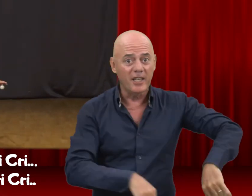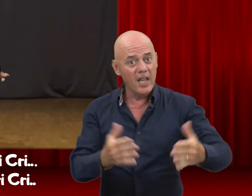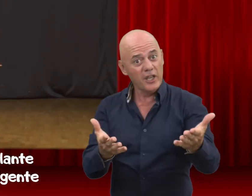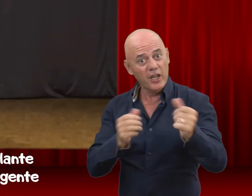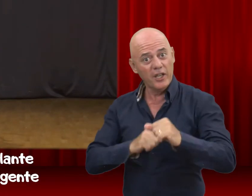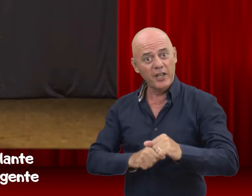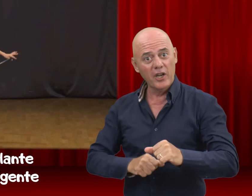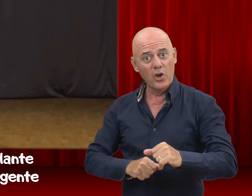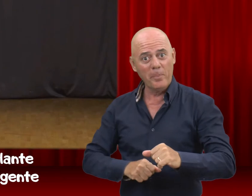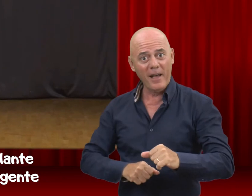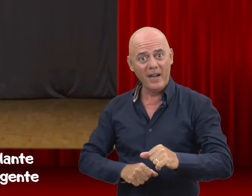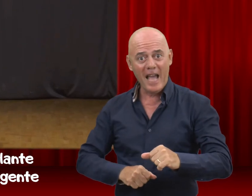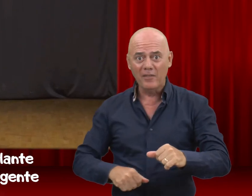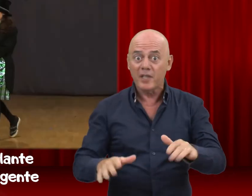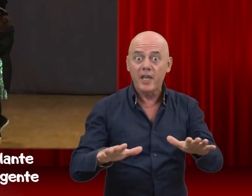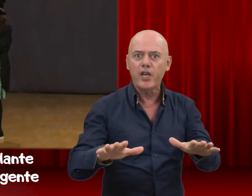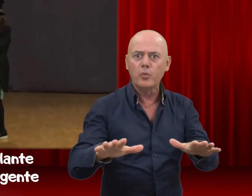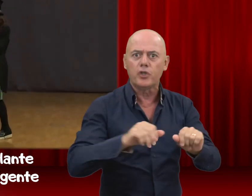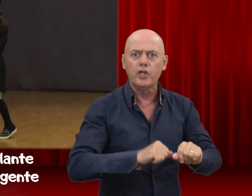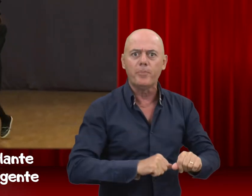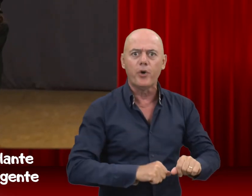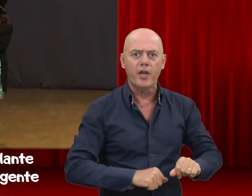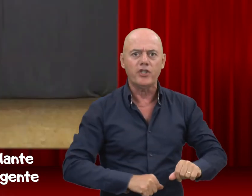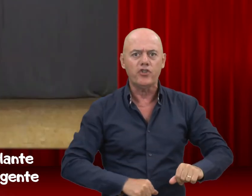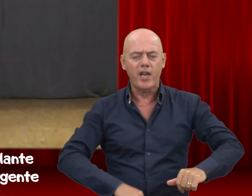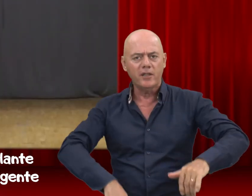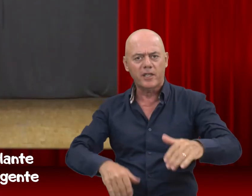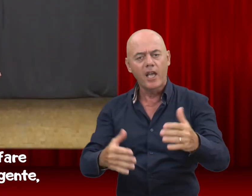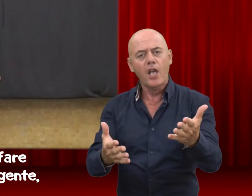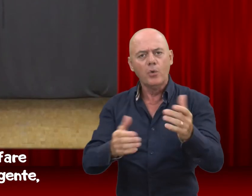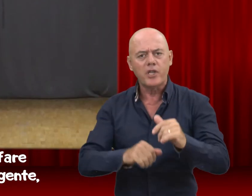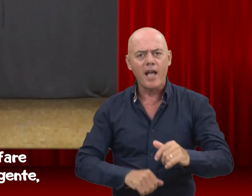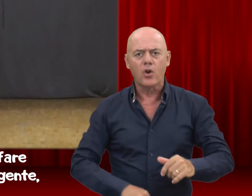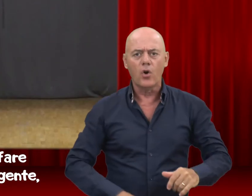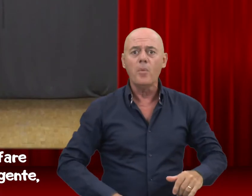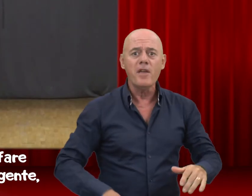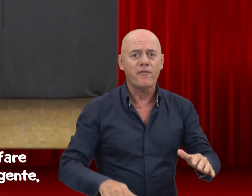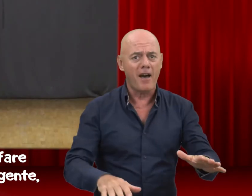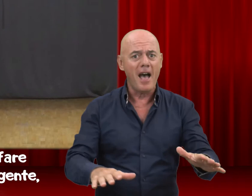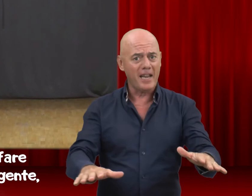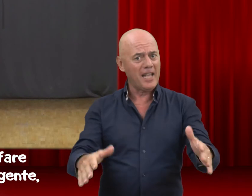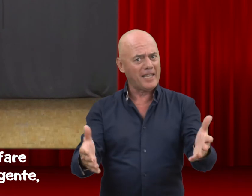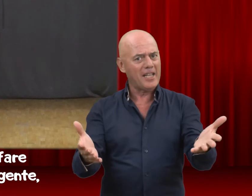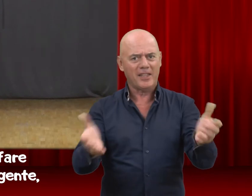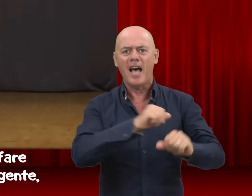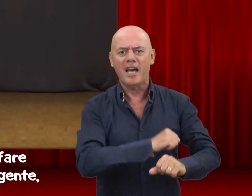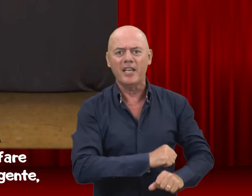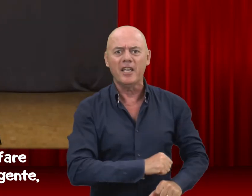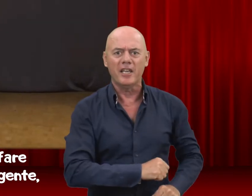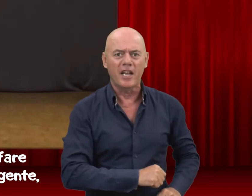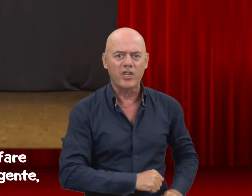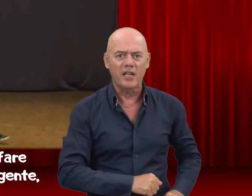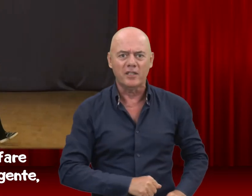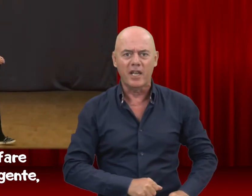cri. Il grillo parlante è un tipo esigente, lui sa come fare a